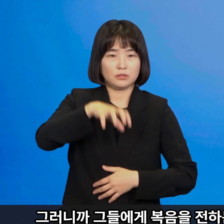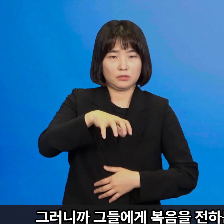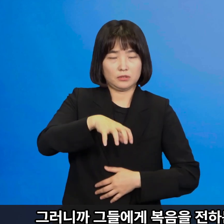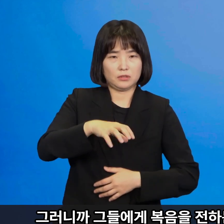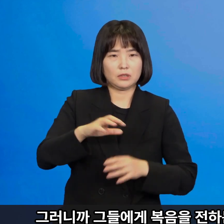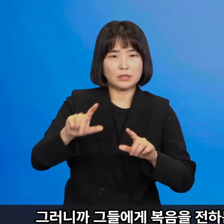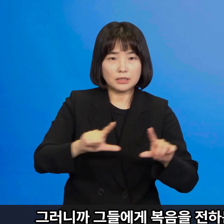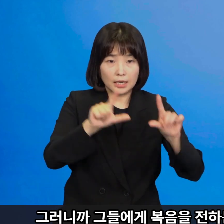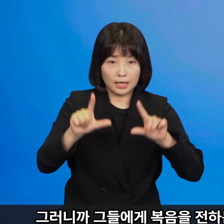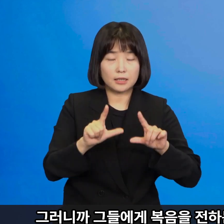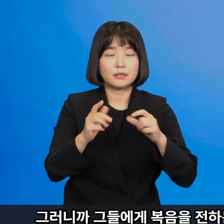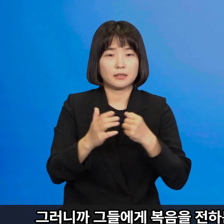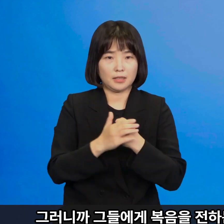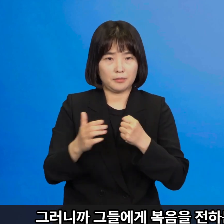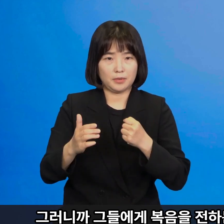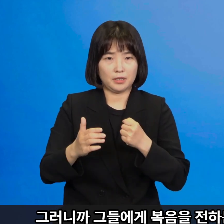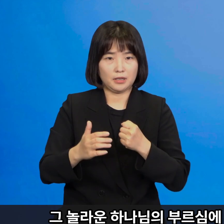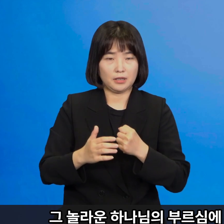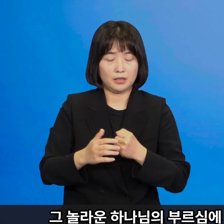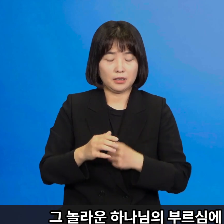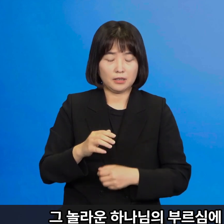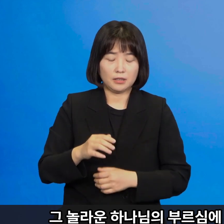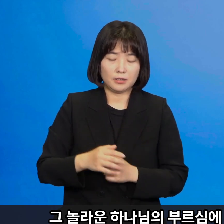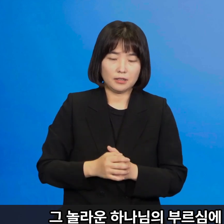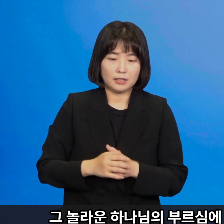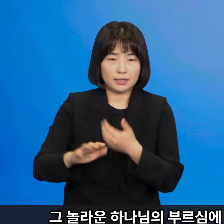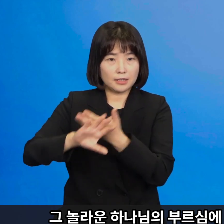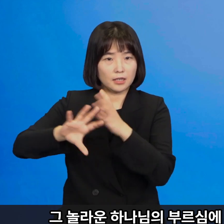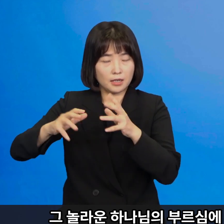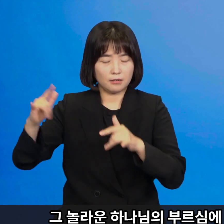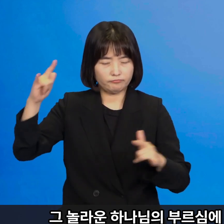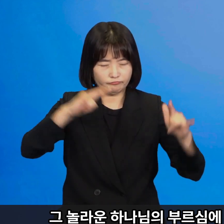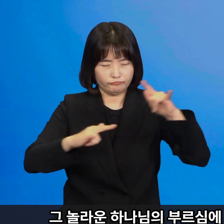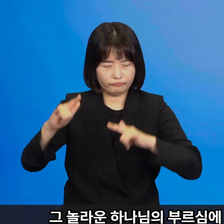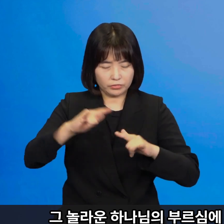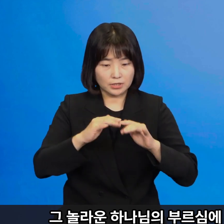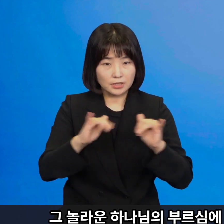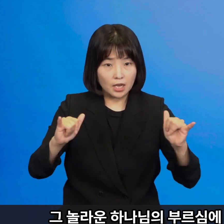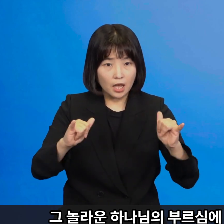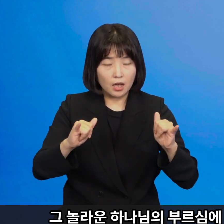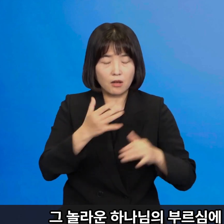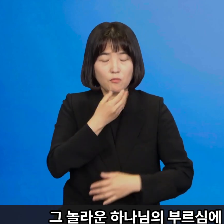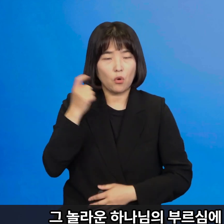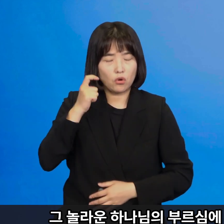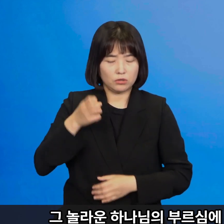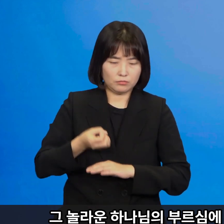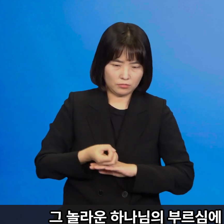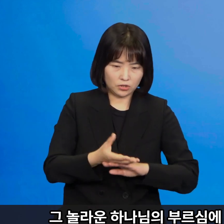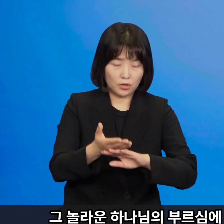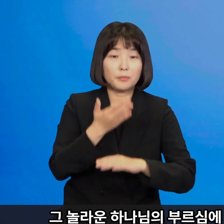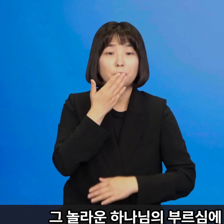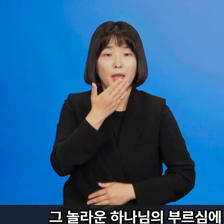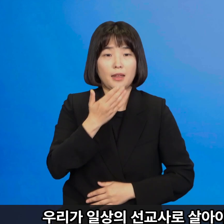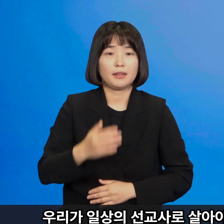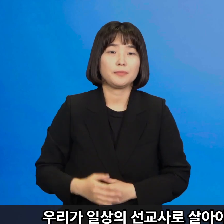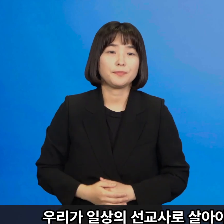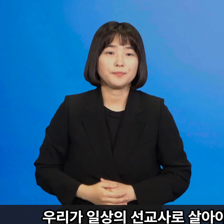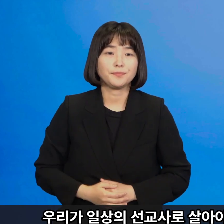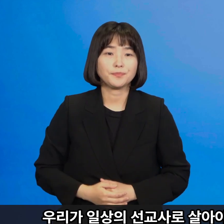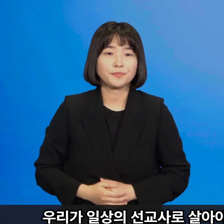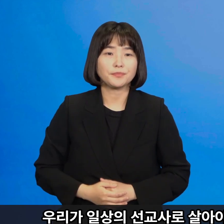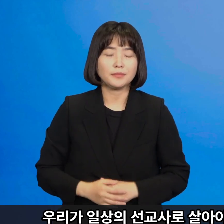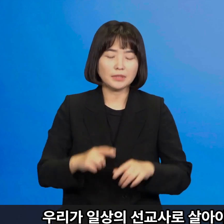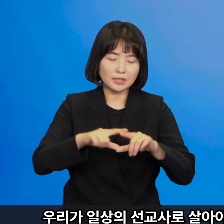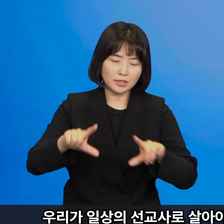곧 열방에게 복음을 전하는 그 놀라운 하나님의 부르심에 우리가 참여를 하게 되는 겁니다. 우리가